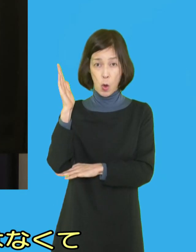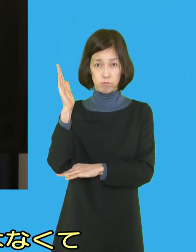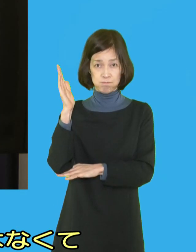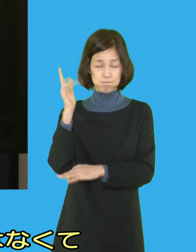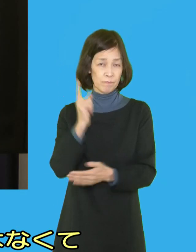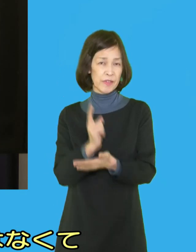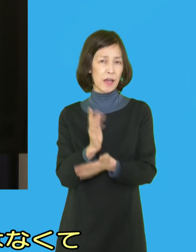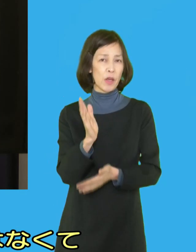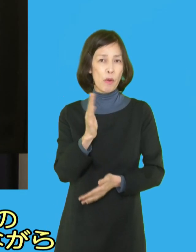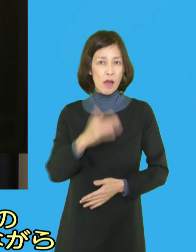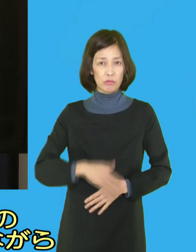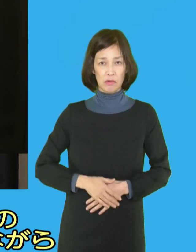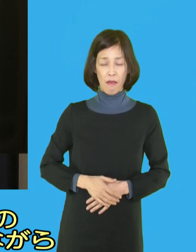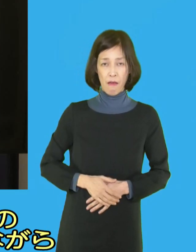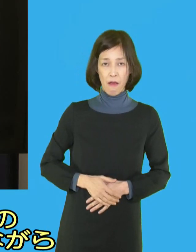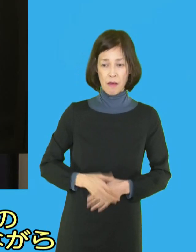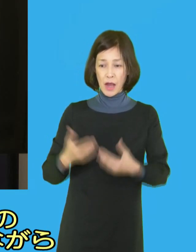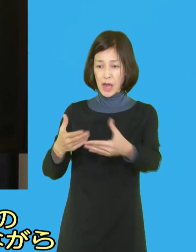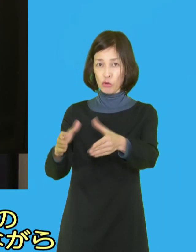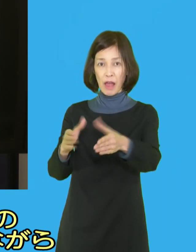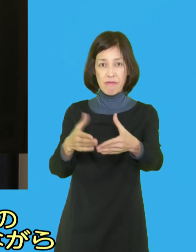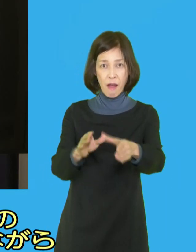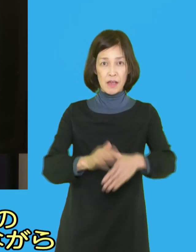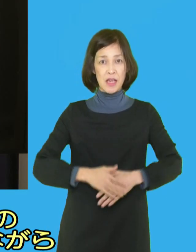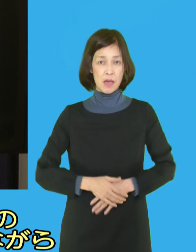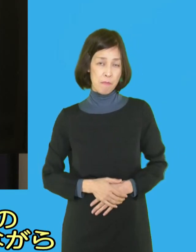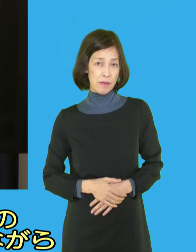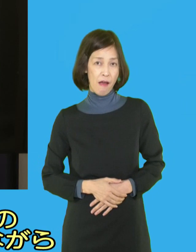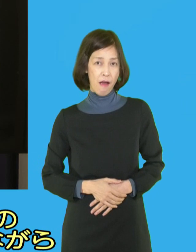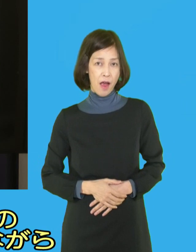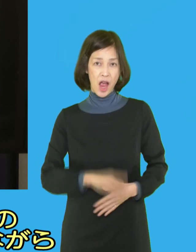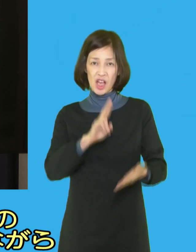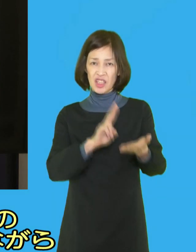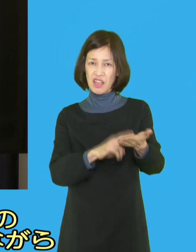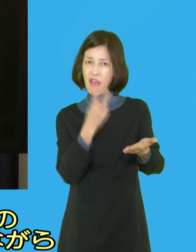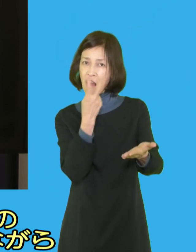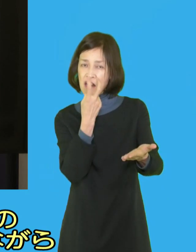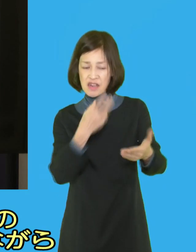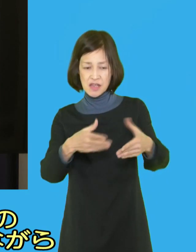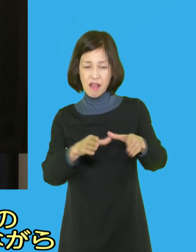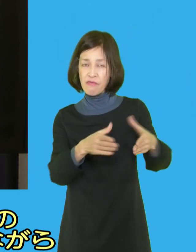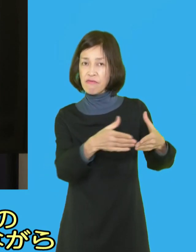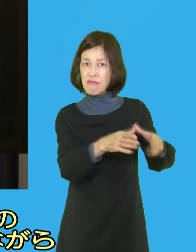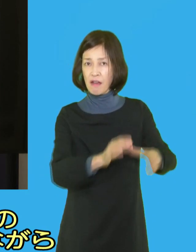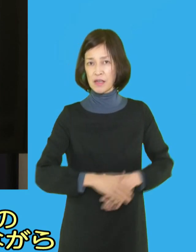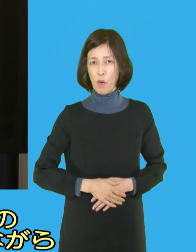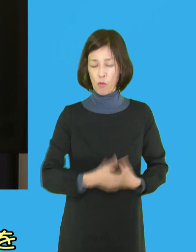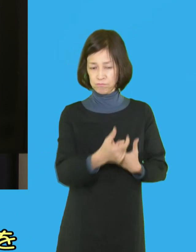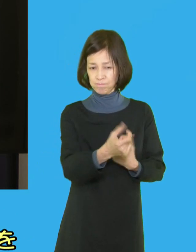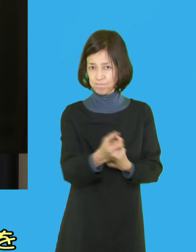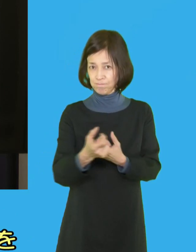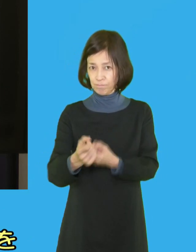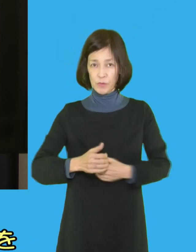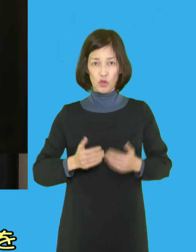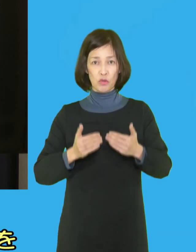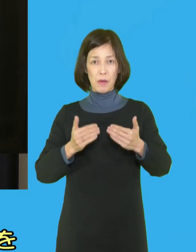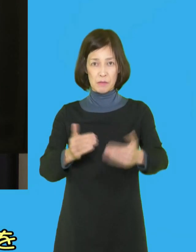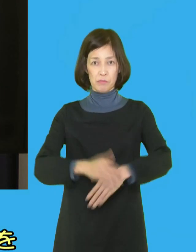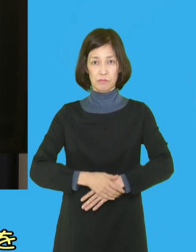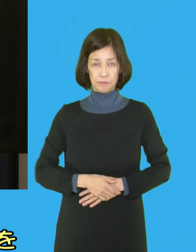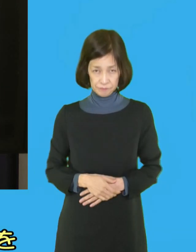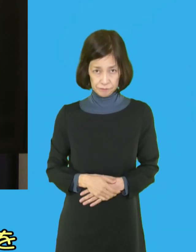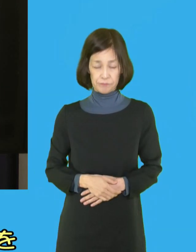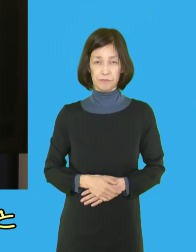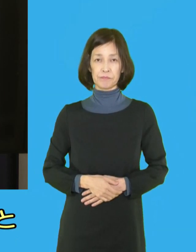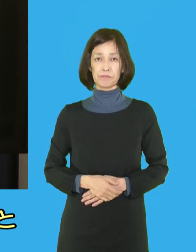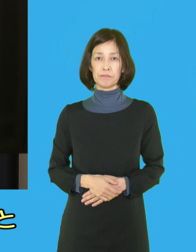堺市役所だけじゃなくて外郭団体また指定管理等の関連団体にもそれを適用しながらですね、しっかりしたセキュリティ対策